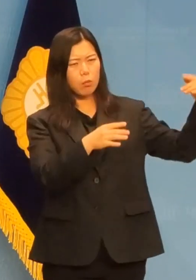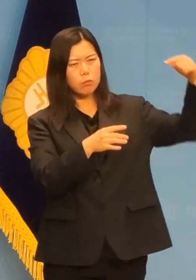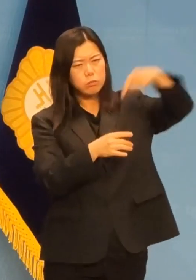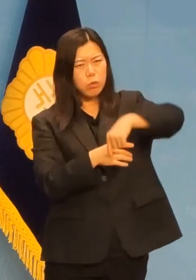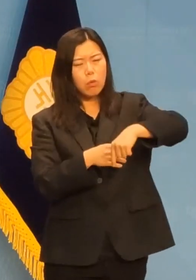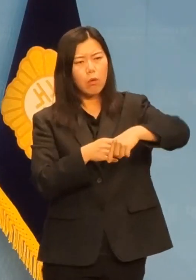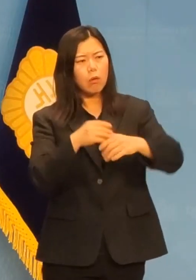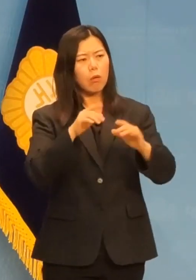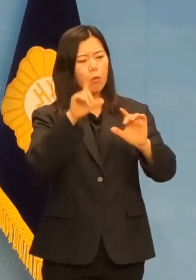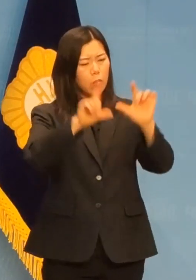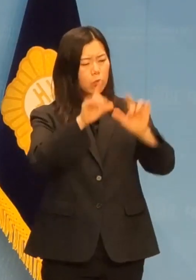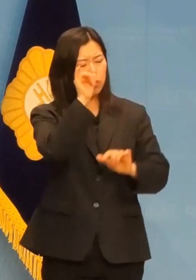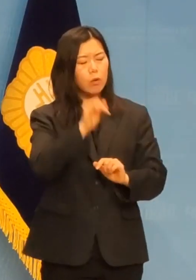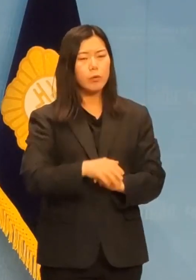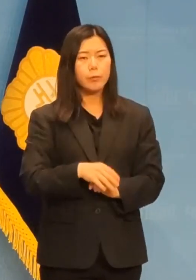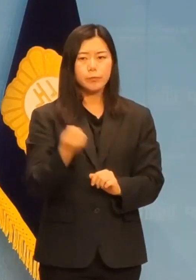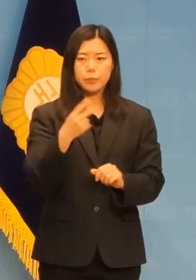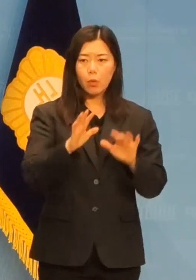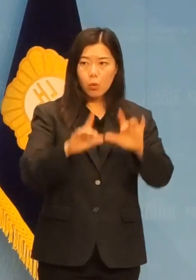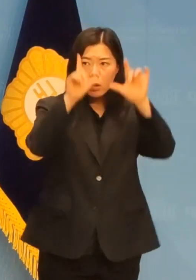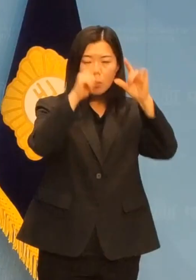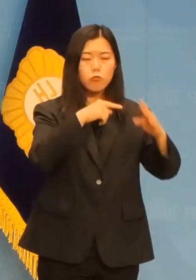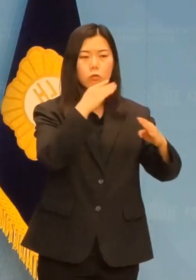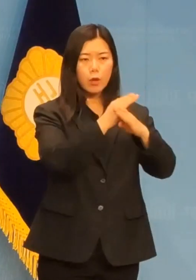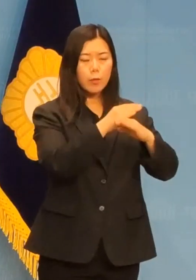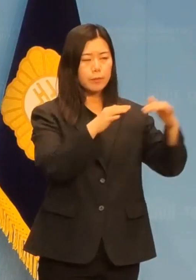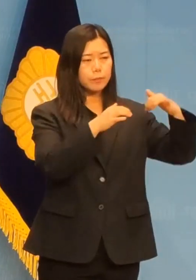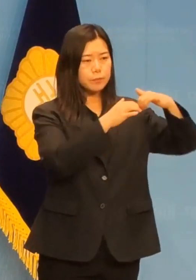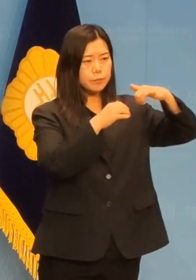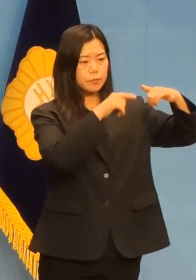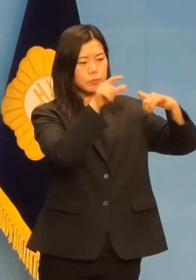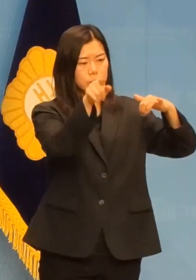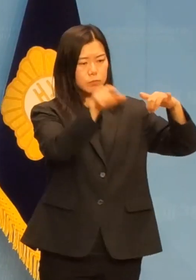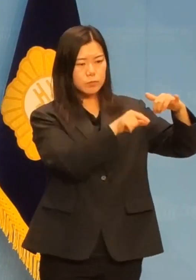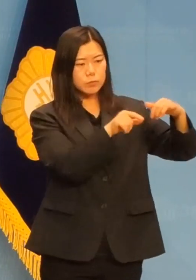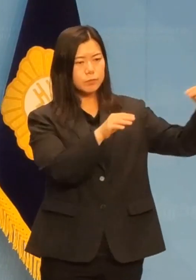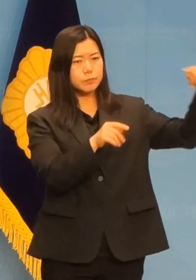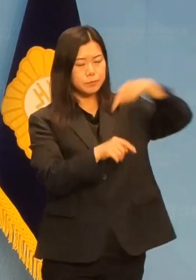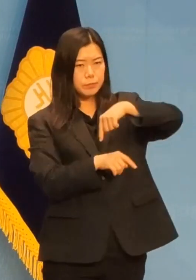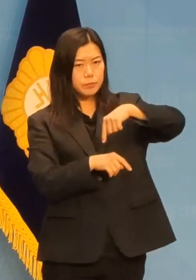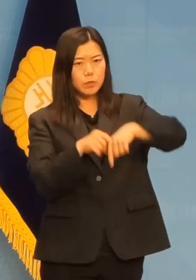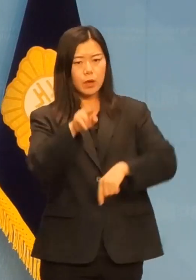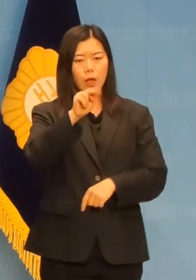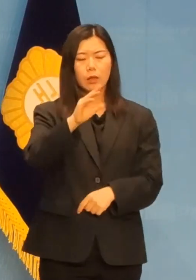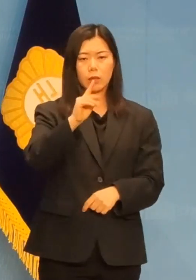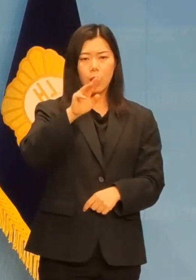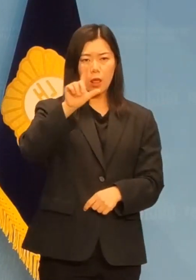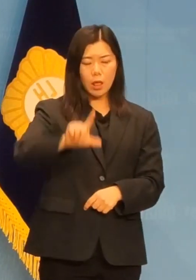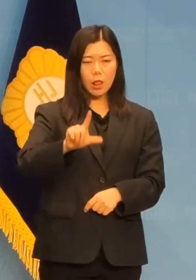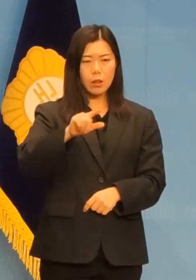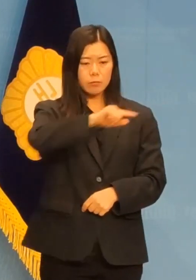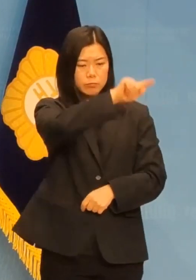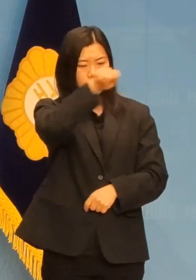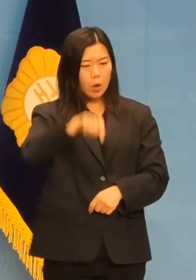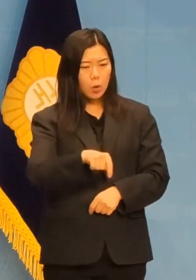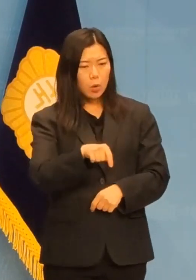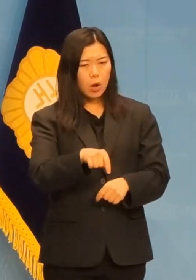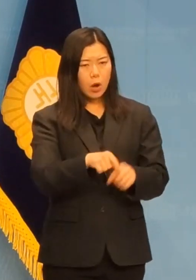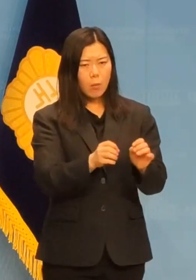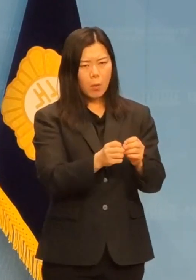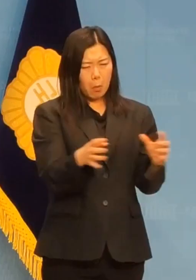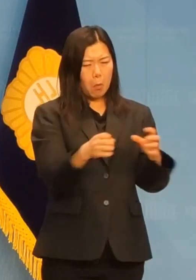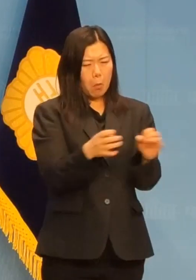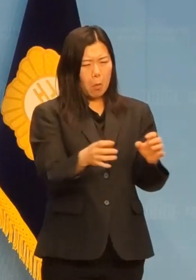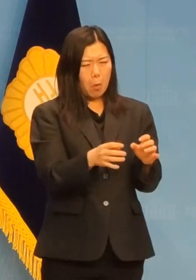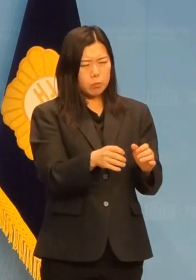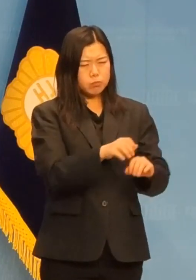중입니다. 올 들어 북한은 군사 분계선을 침범해 MDL 남쪽에 수차례 지뢰를 매설했다고